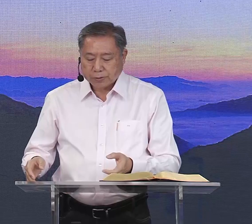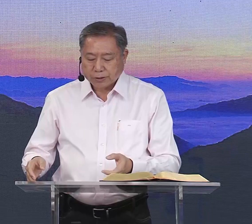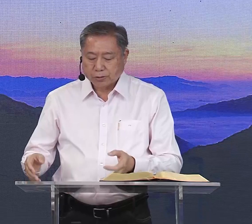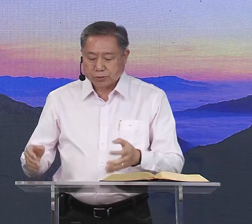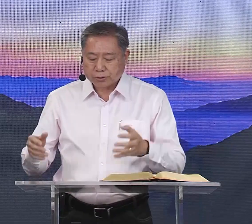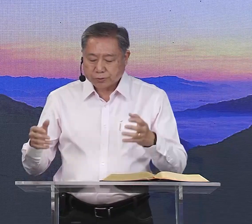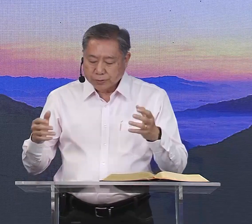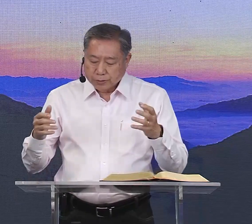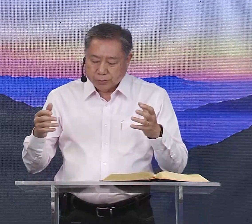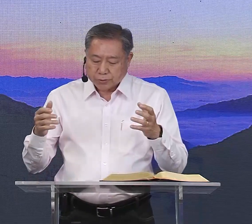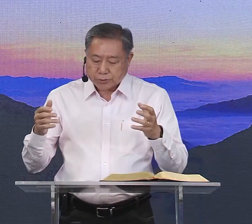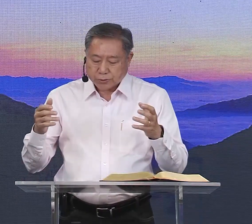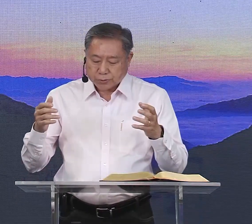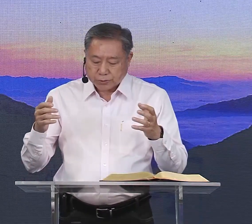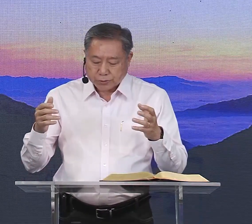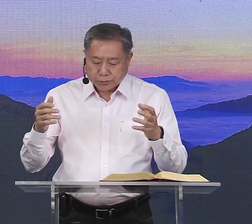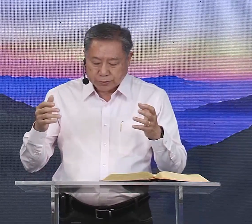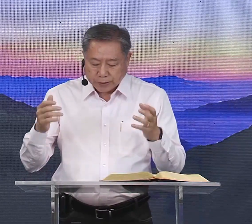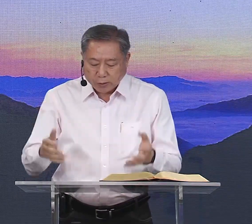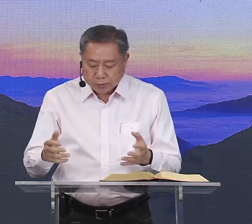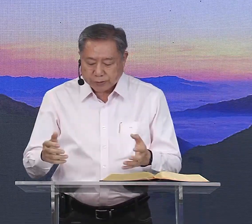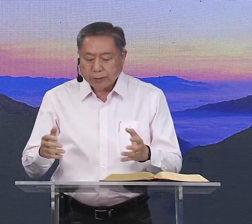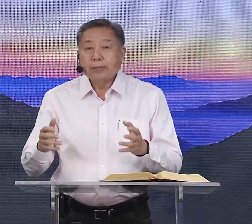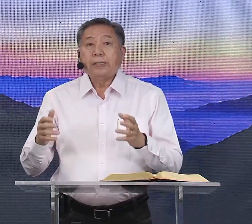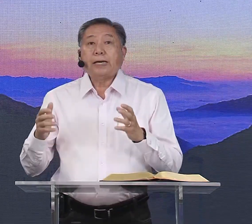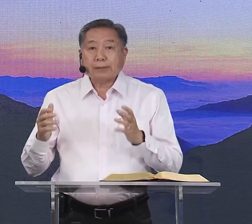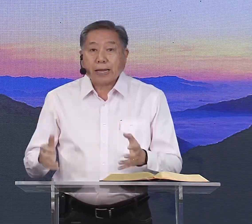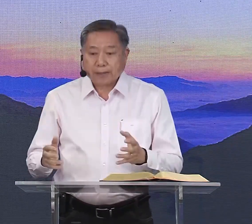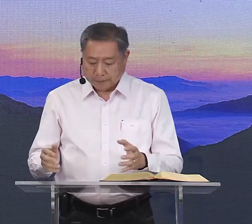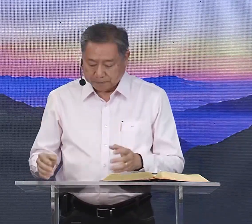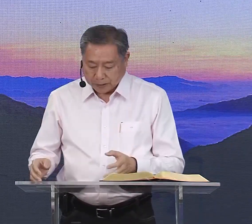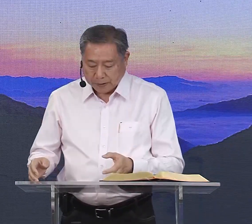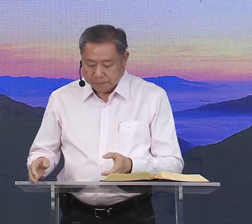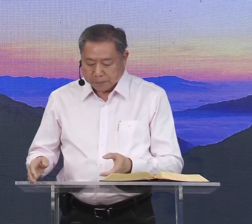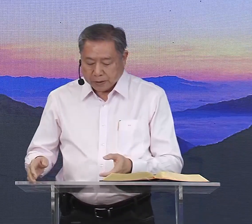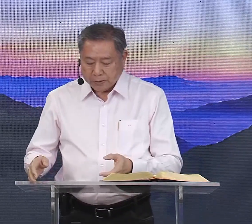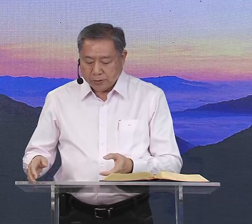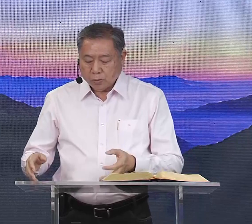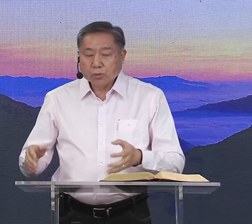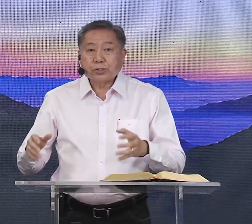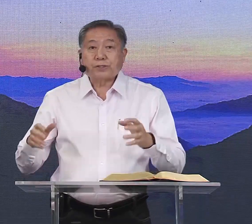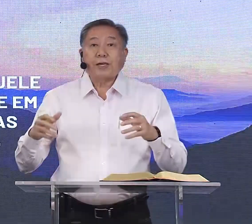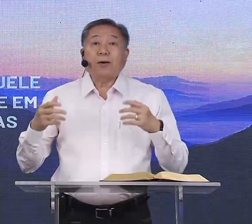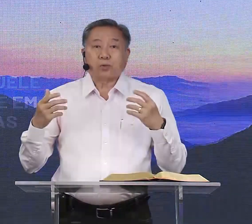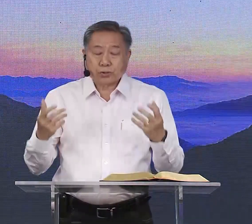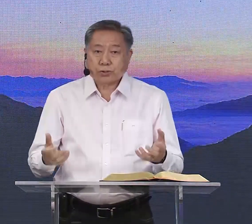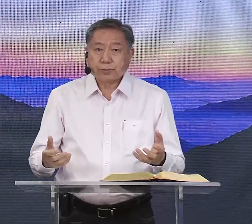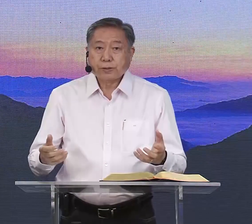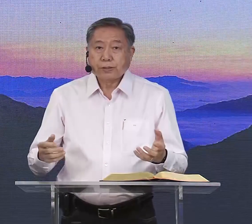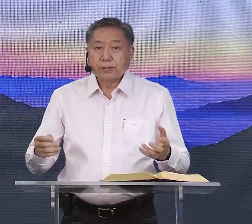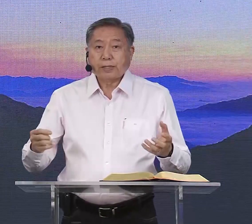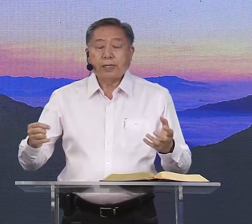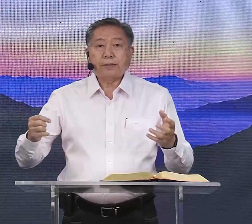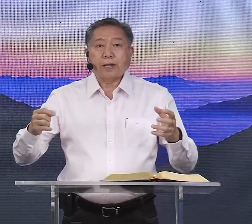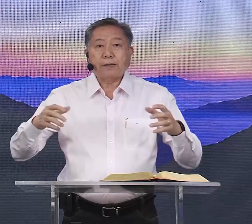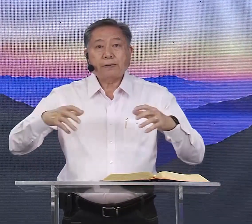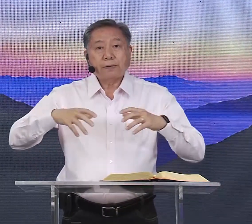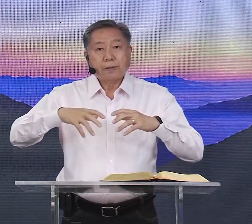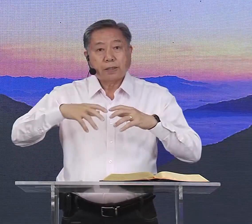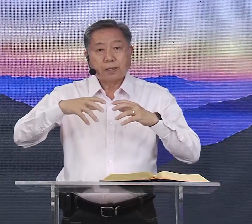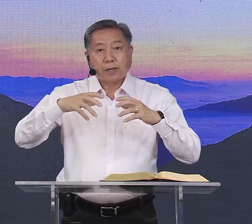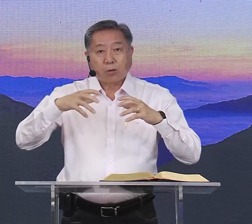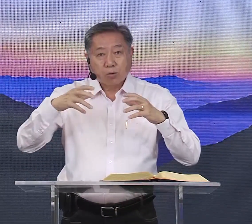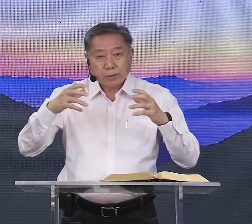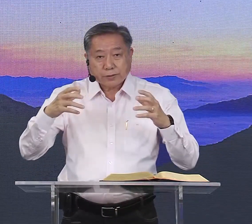Senhor criou os céus e a terra, né? E os céus, ele